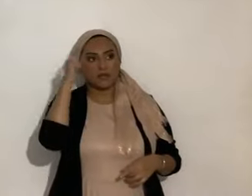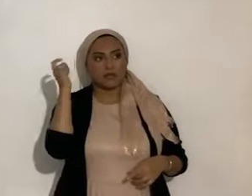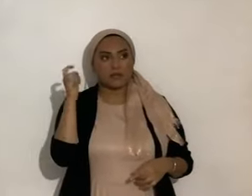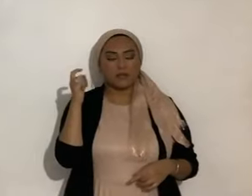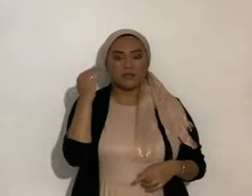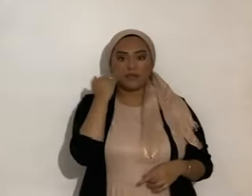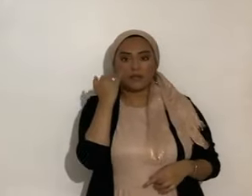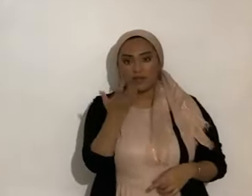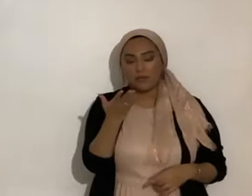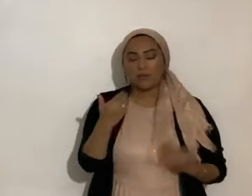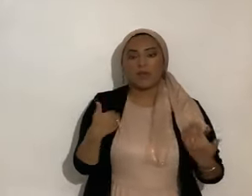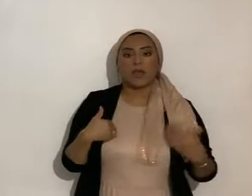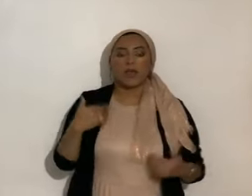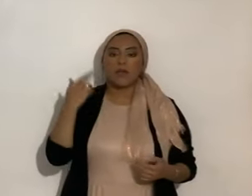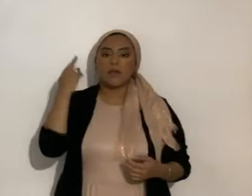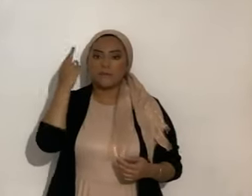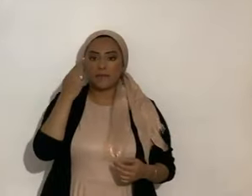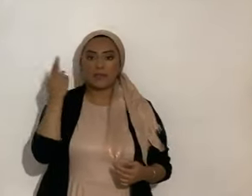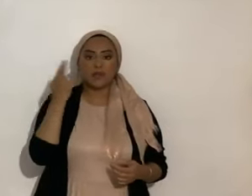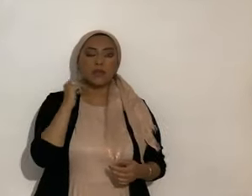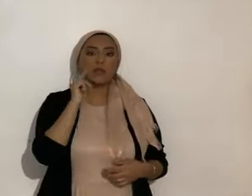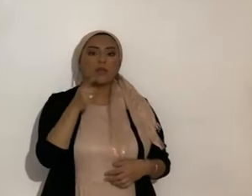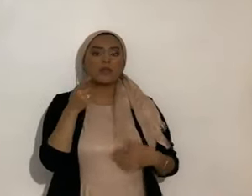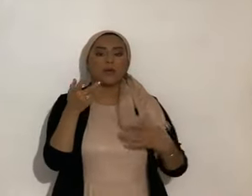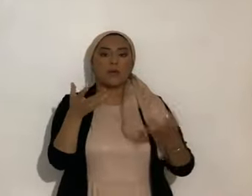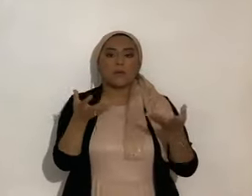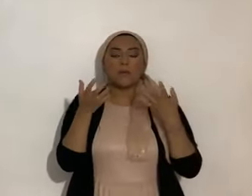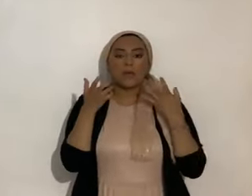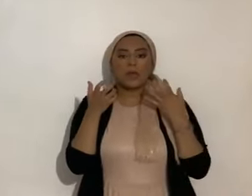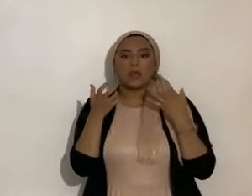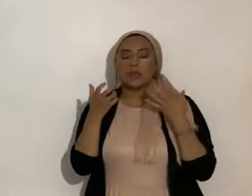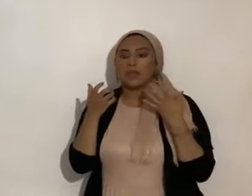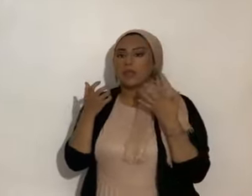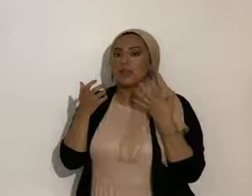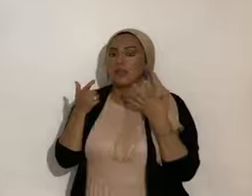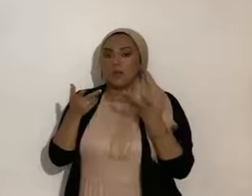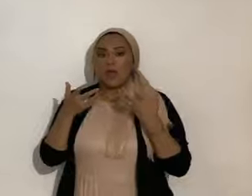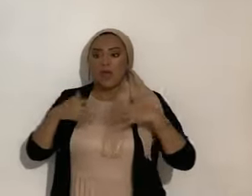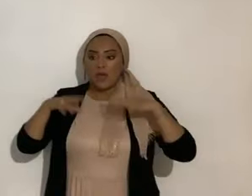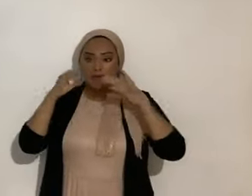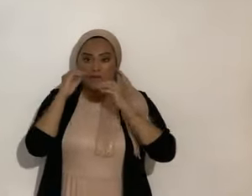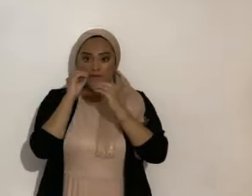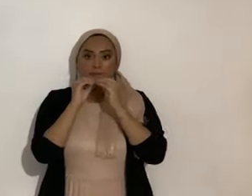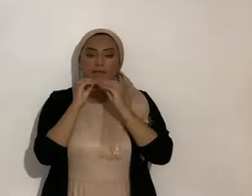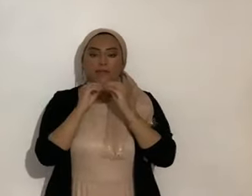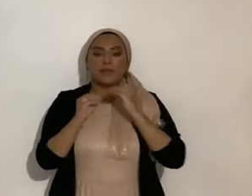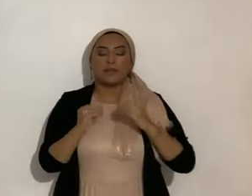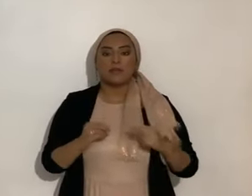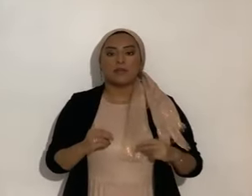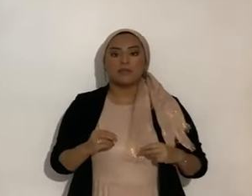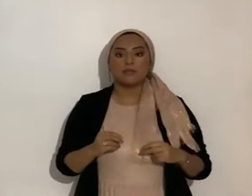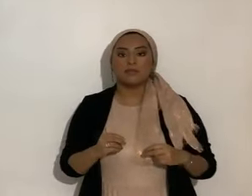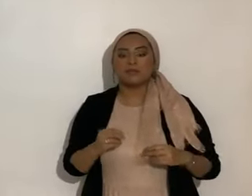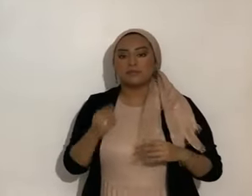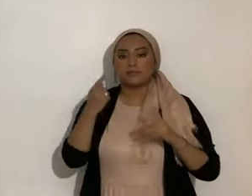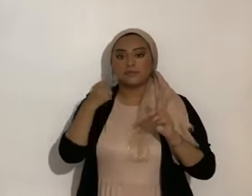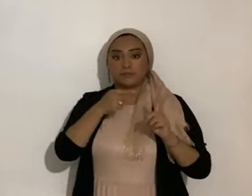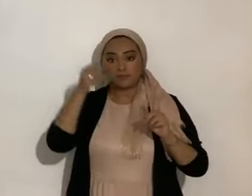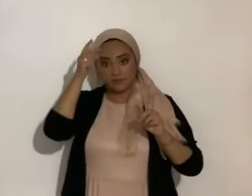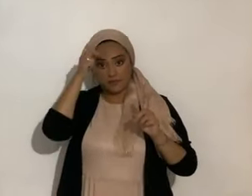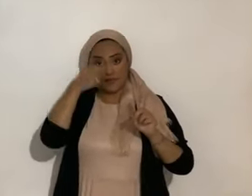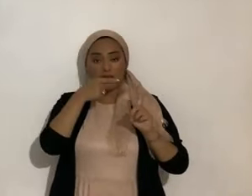o sea, si estás en razón, tú deseas la corrección. Tú deseas la corrección. ¿Qué es lo que quería este endemoniado? Seguir